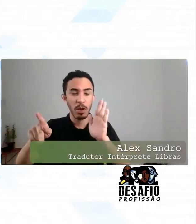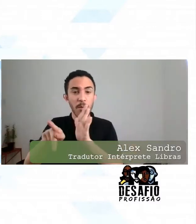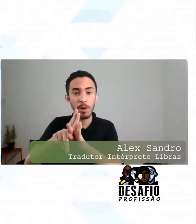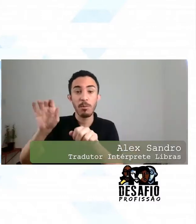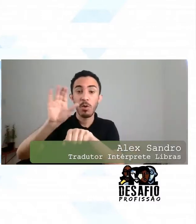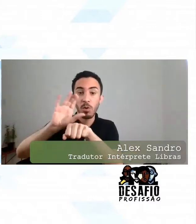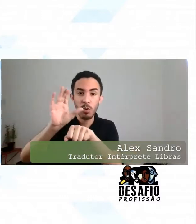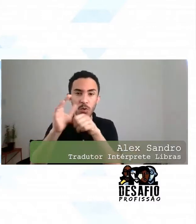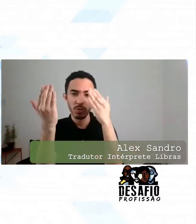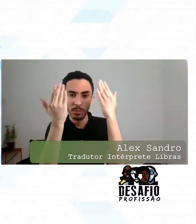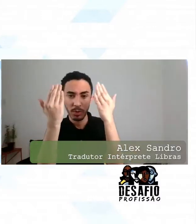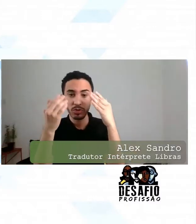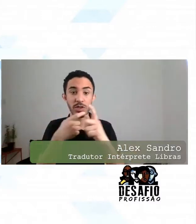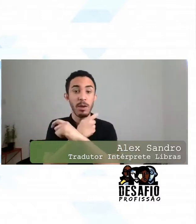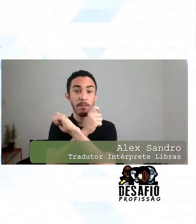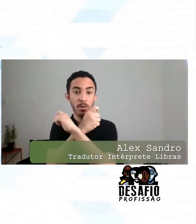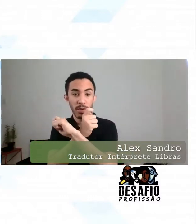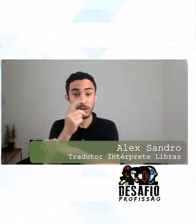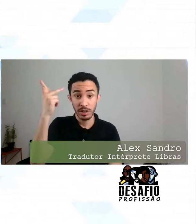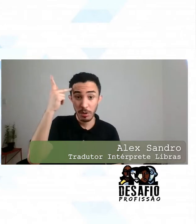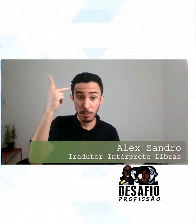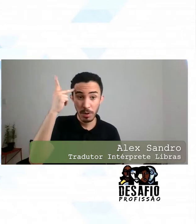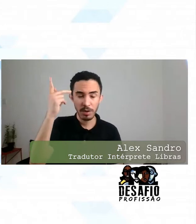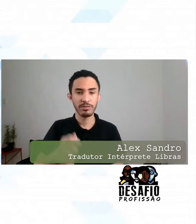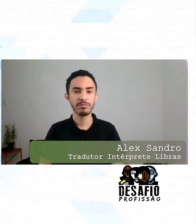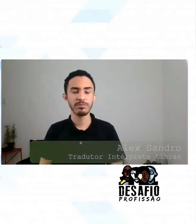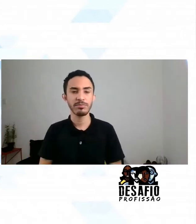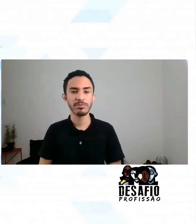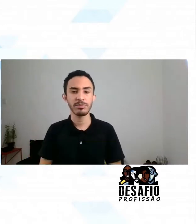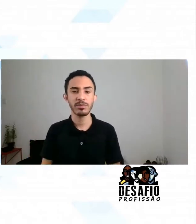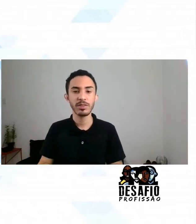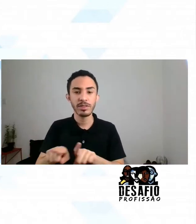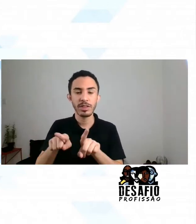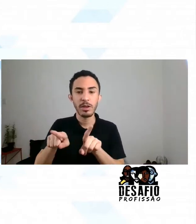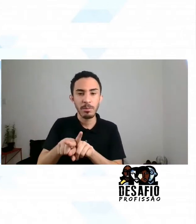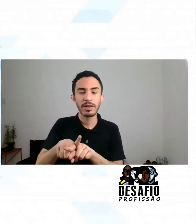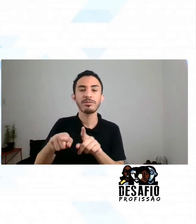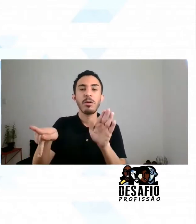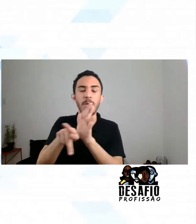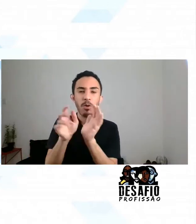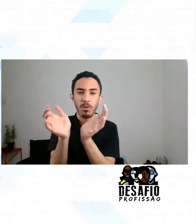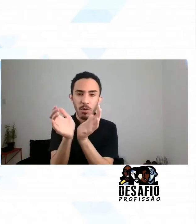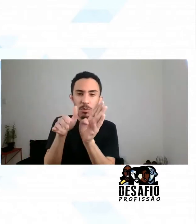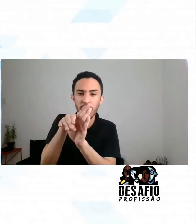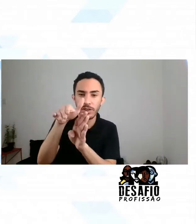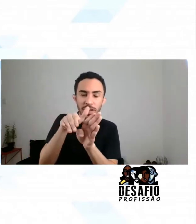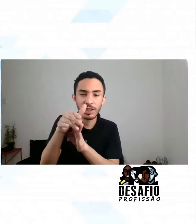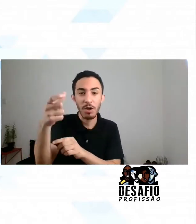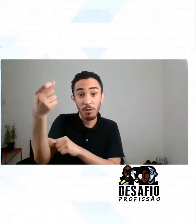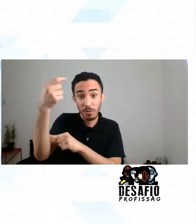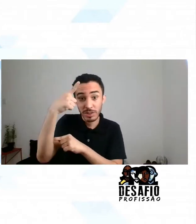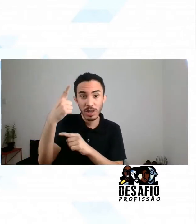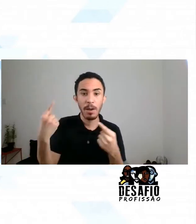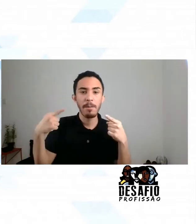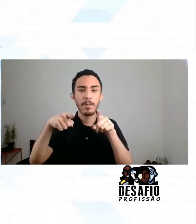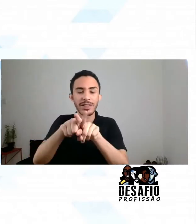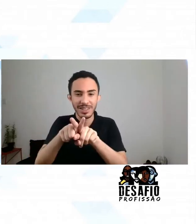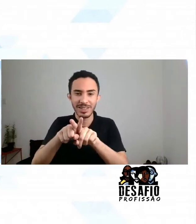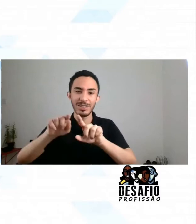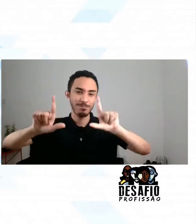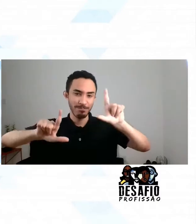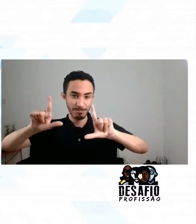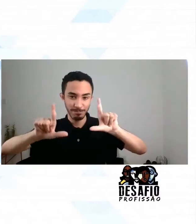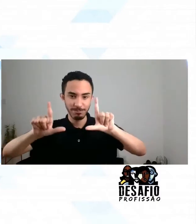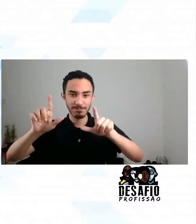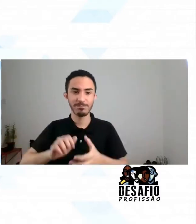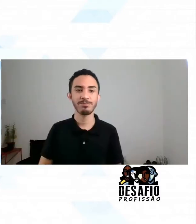de psicologia da PUC de São Paulo, do NASCE Orientação Vocacional, em parceria com a TV PUC.